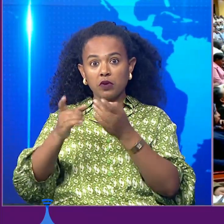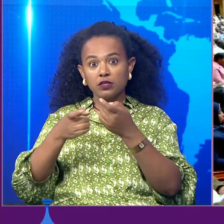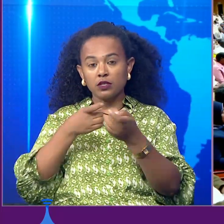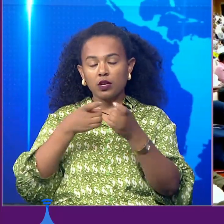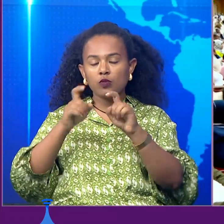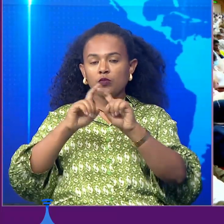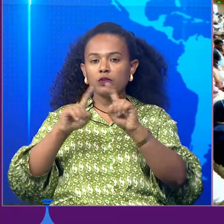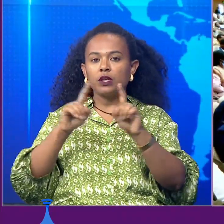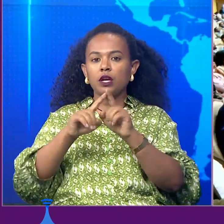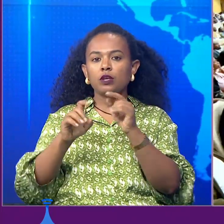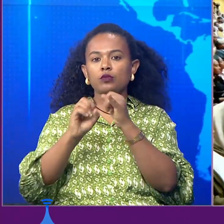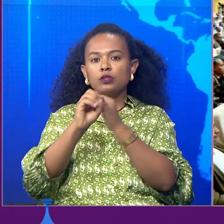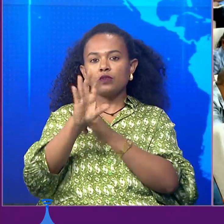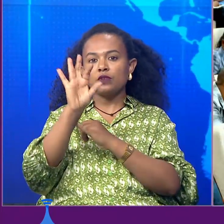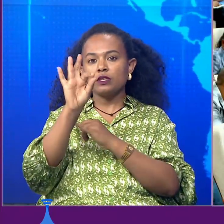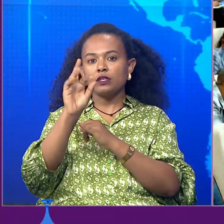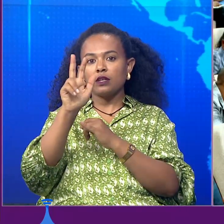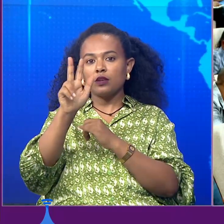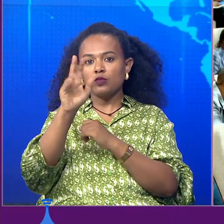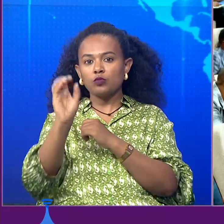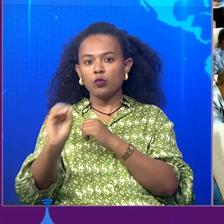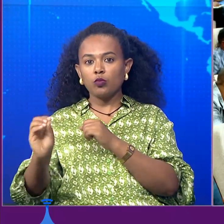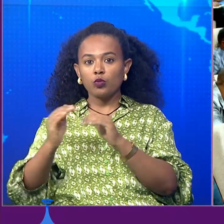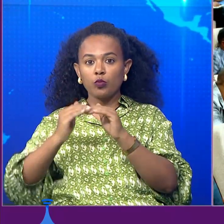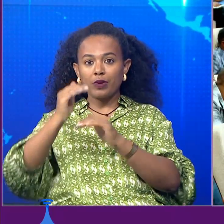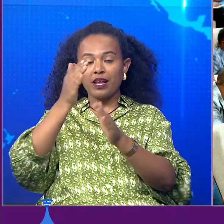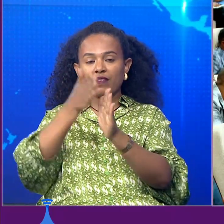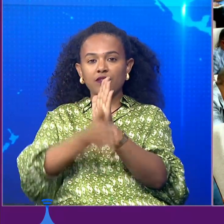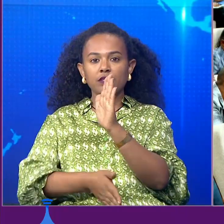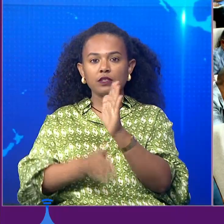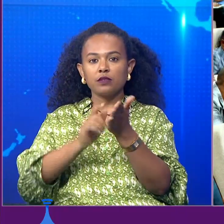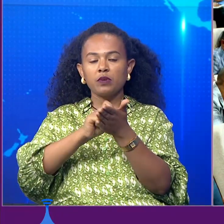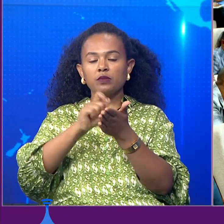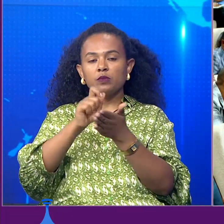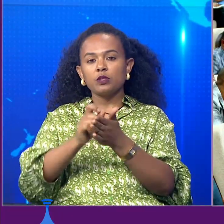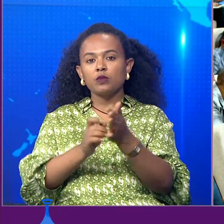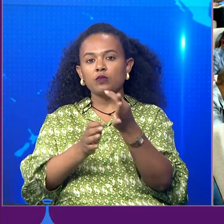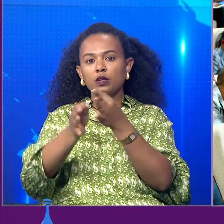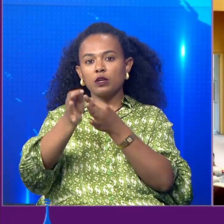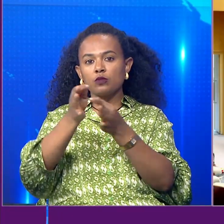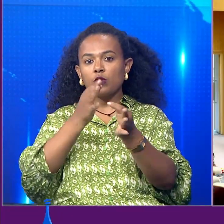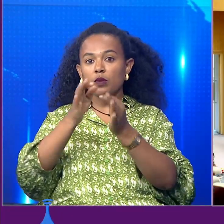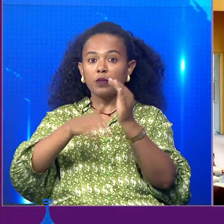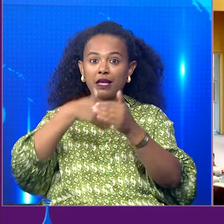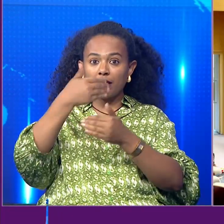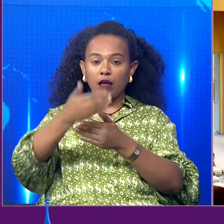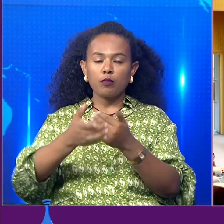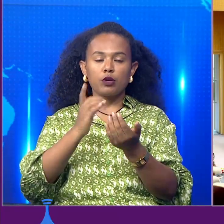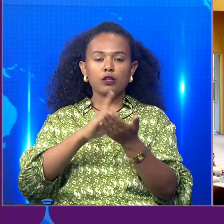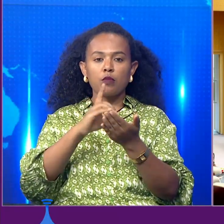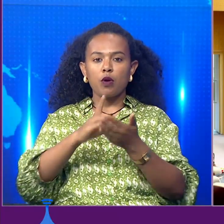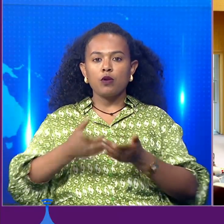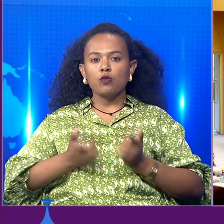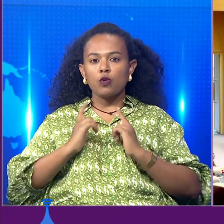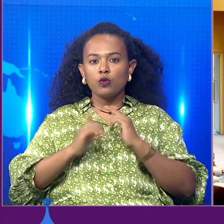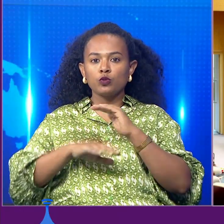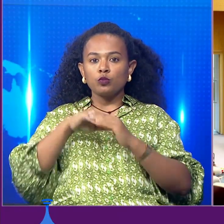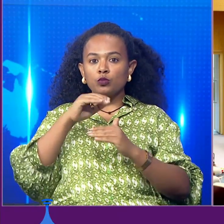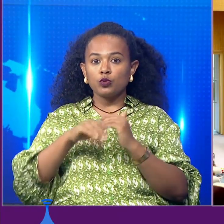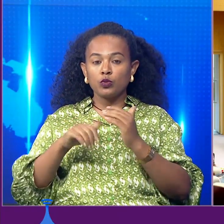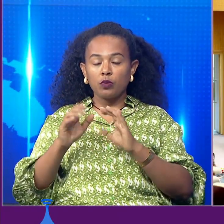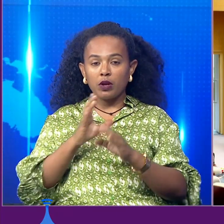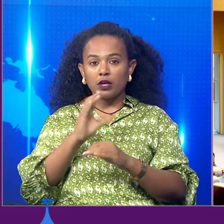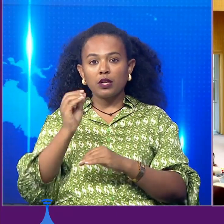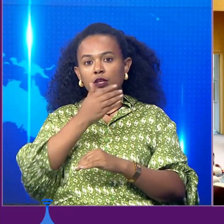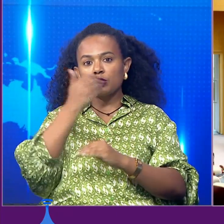ዘርፎች በአጠቃላይ ከ93 በመቶ በላይ አፈጻጸም ማስመዝገቡን ተገልጿል። በቀጣይም ከተማዋን ለነዋሪዎቿ ምቹ ለማድረግና